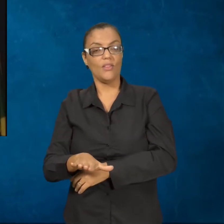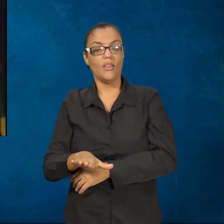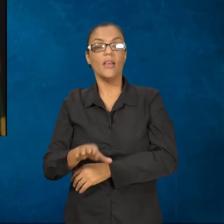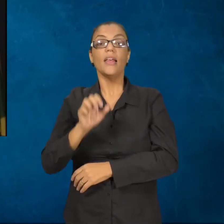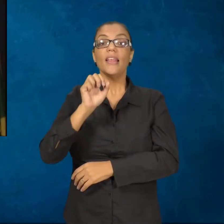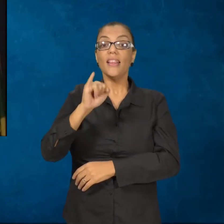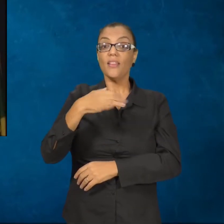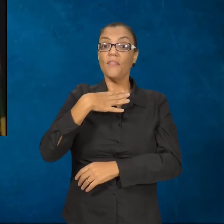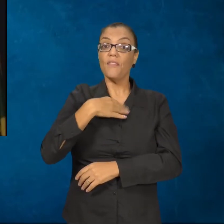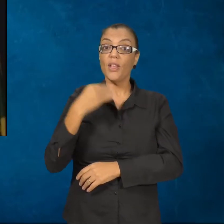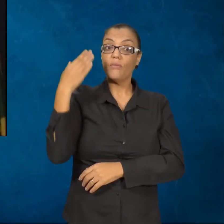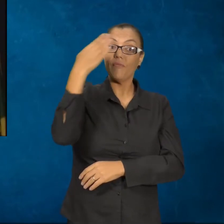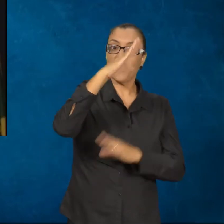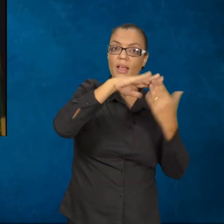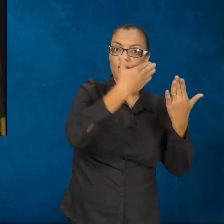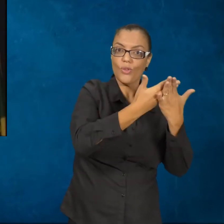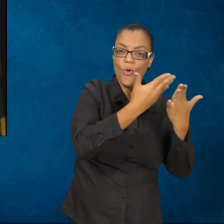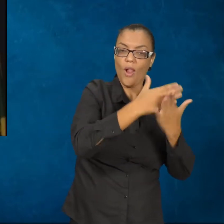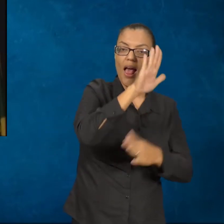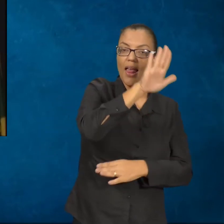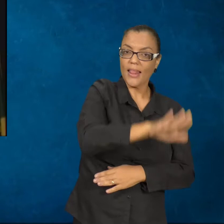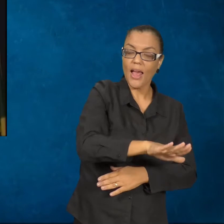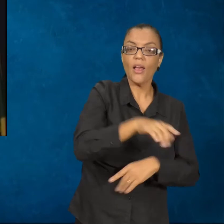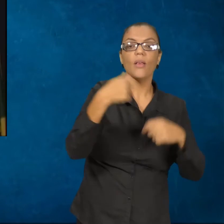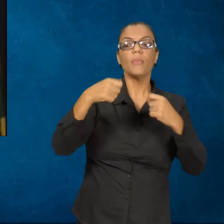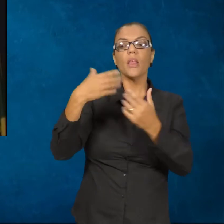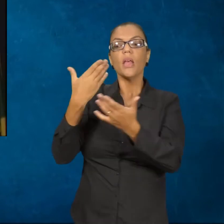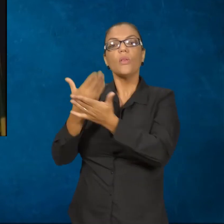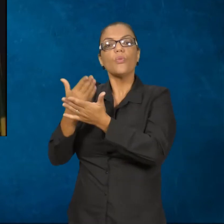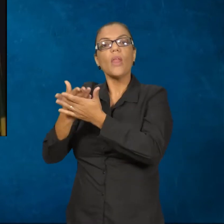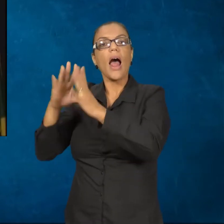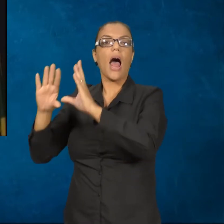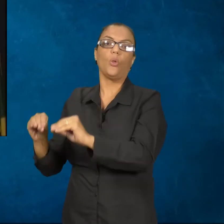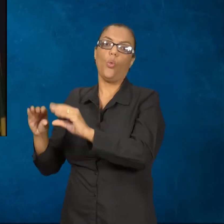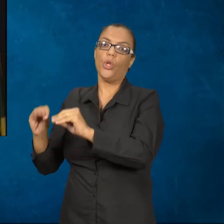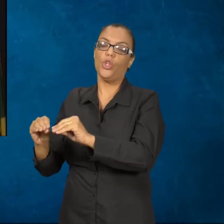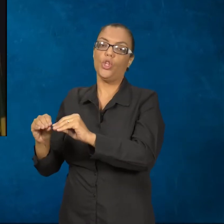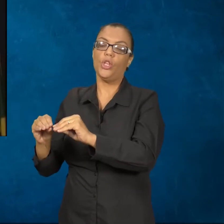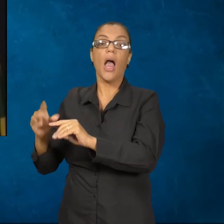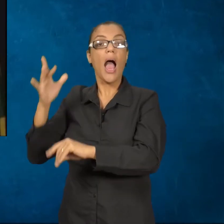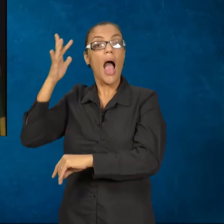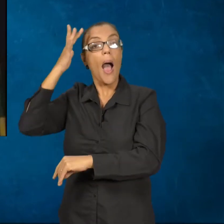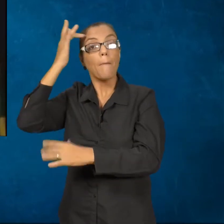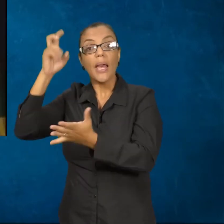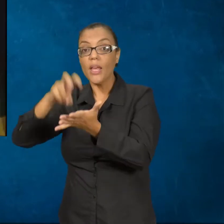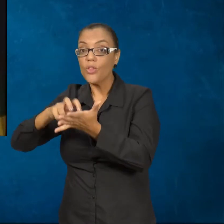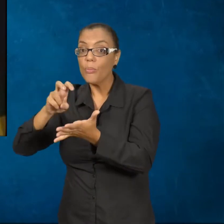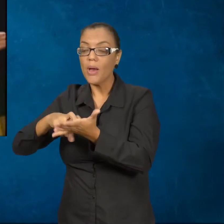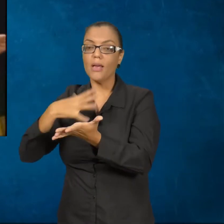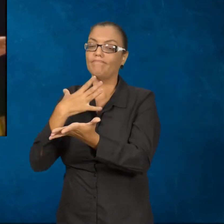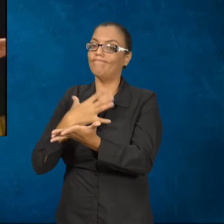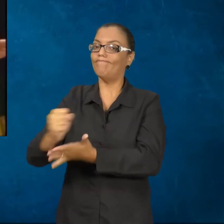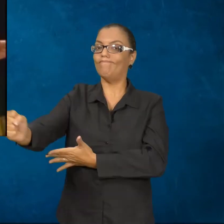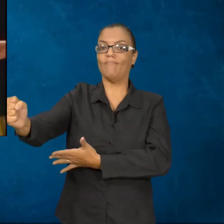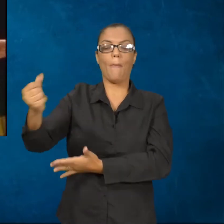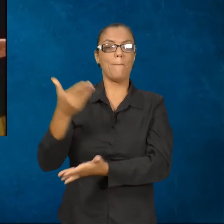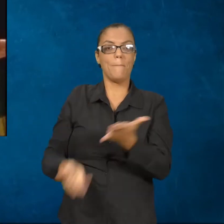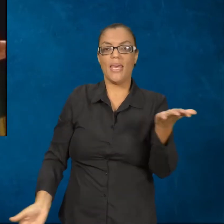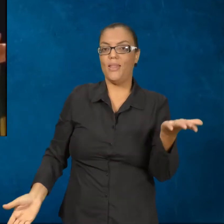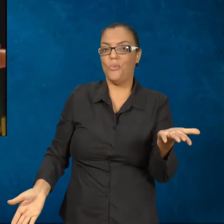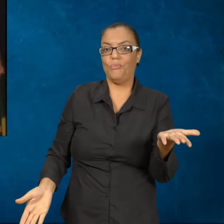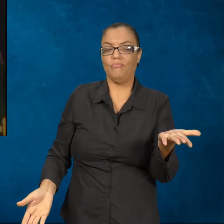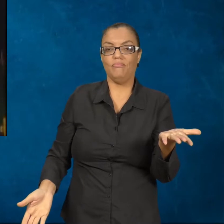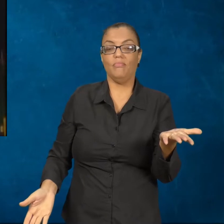tarde, tem que estudar à noite. E não na manhã seguinte. Antes que se passe uma noite